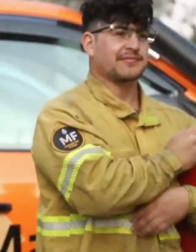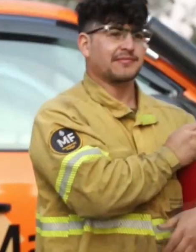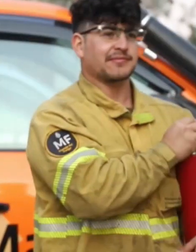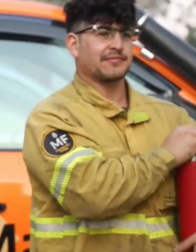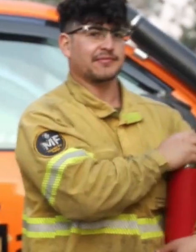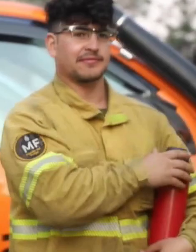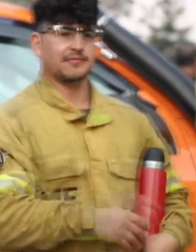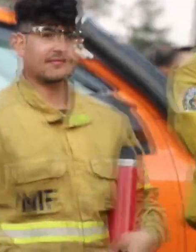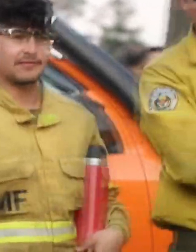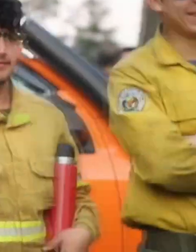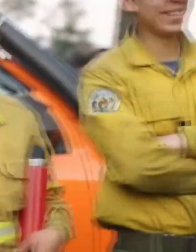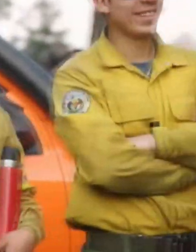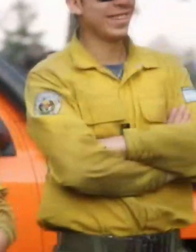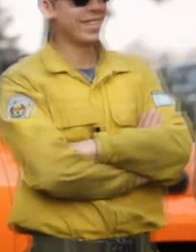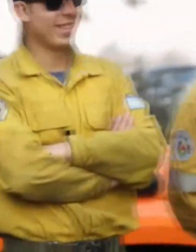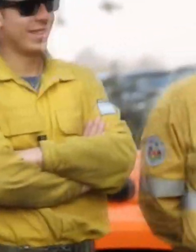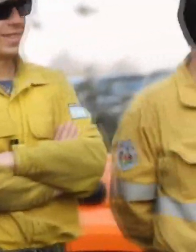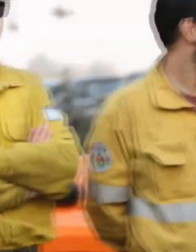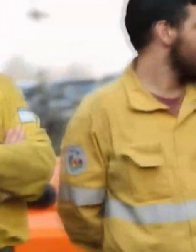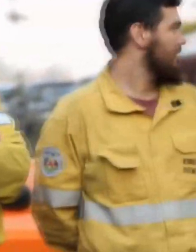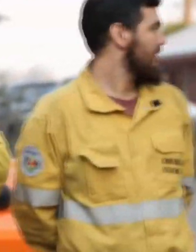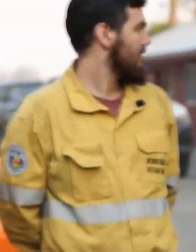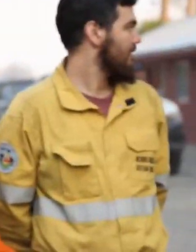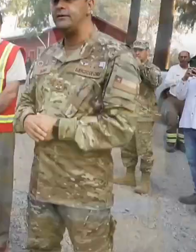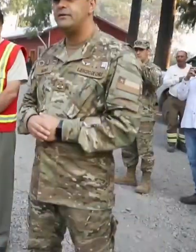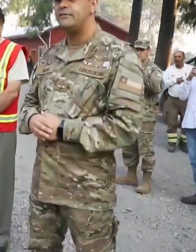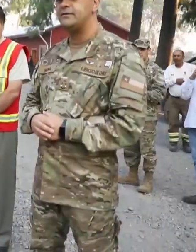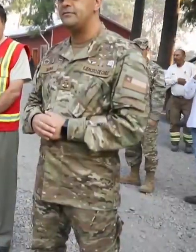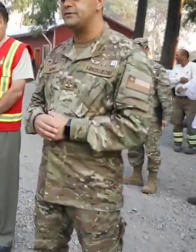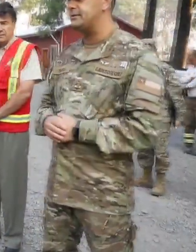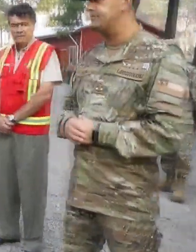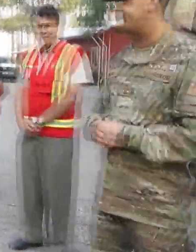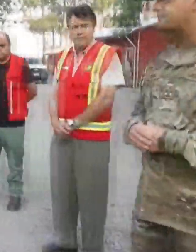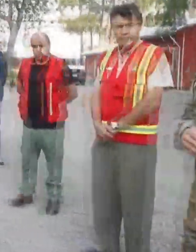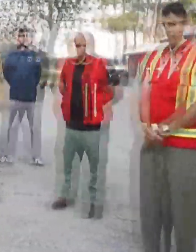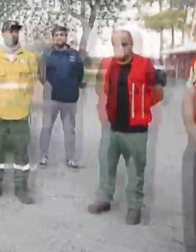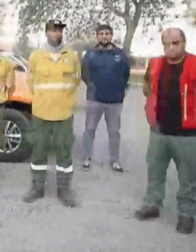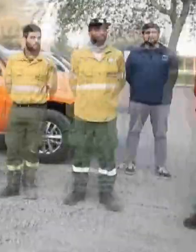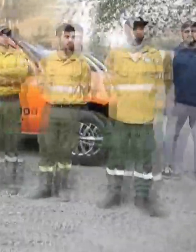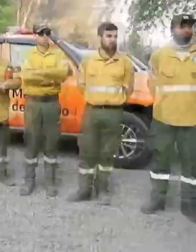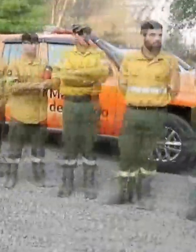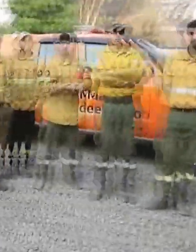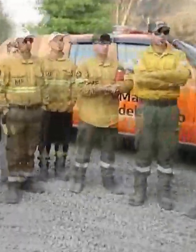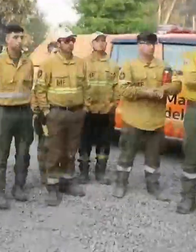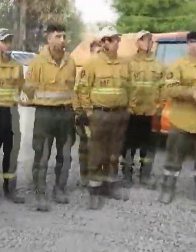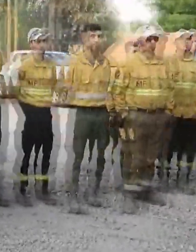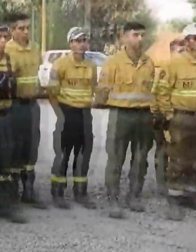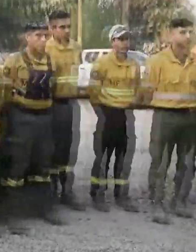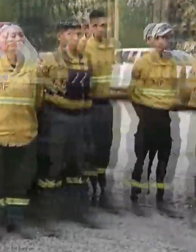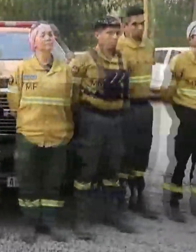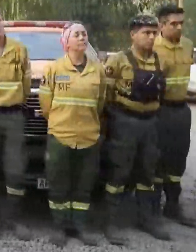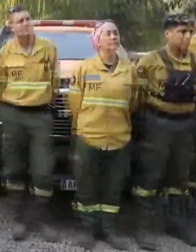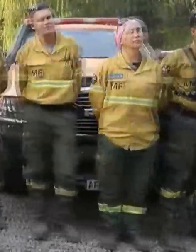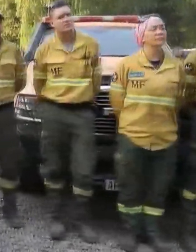zonas de intensa actividad agrícola y forestal, ubicadas a 500, 700 y 400 kilómetros al sur de la